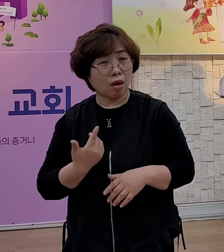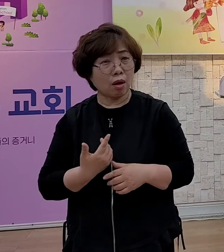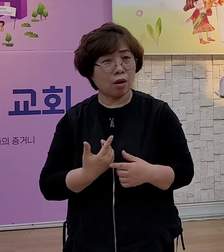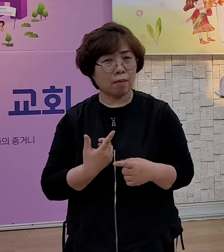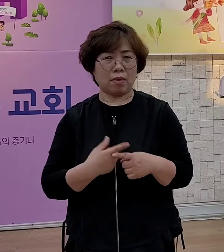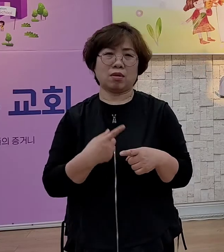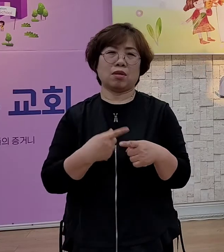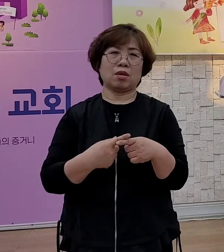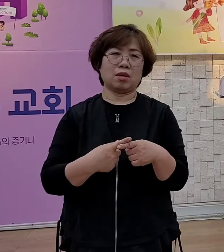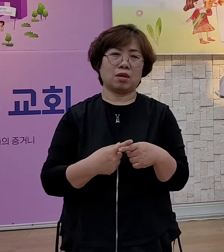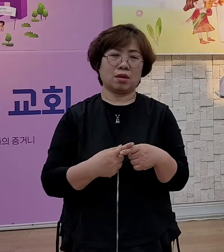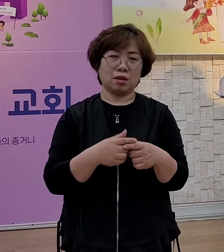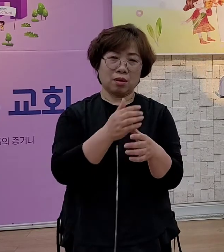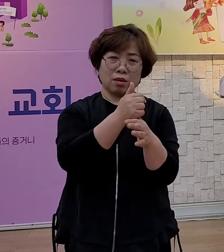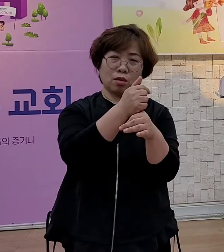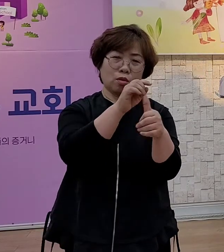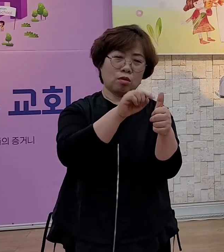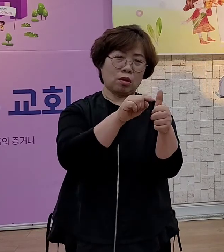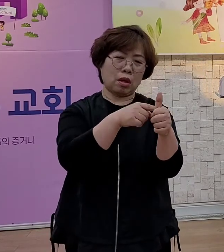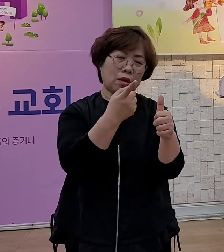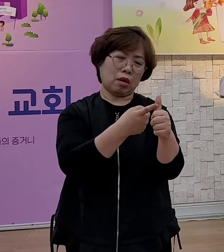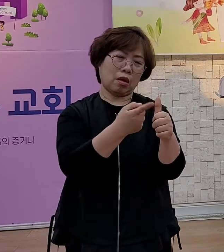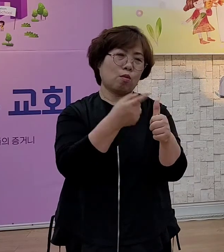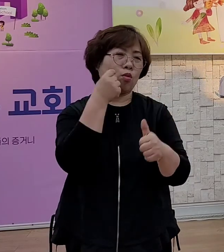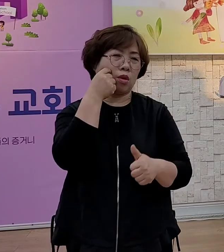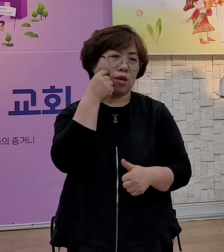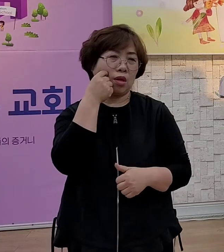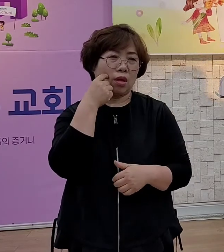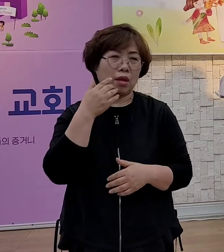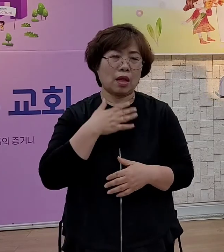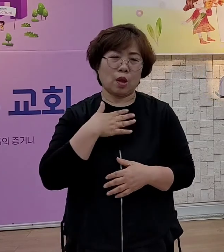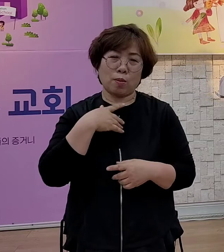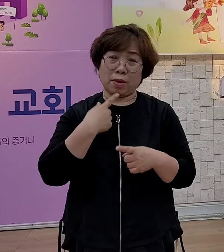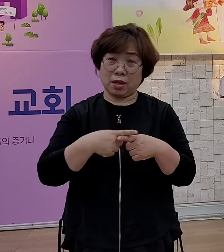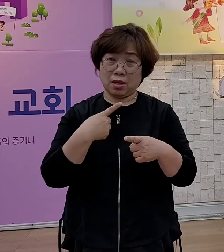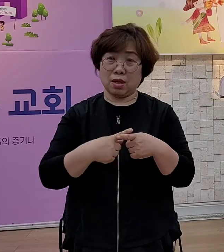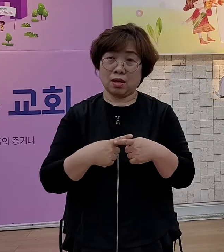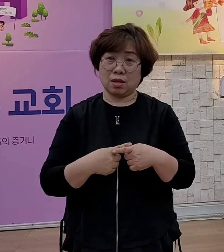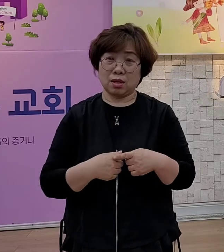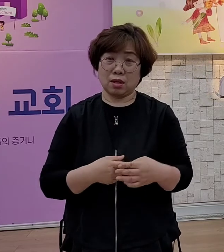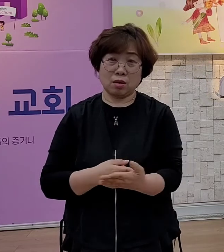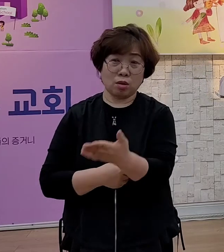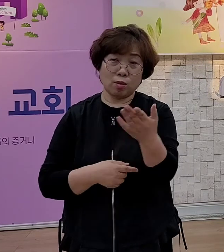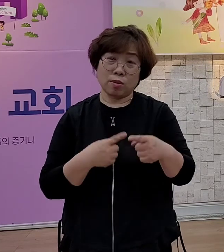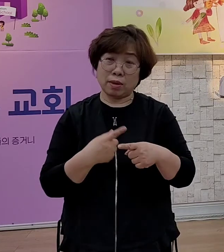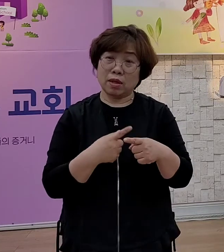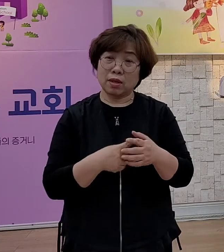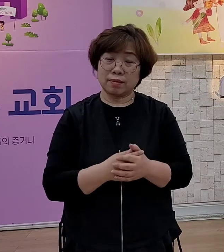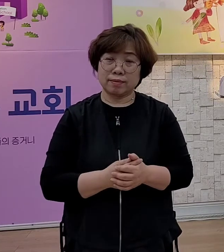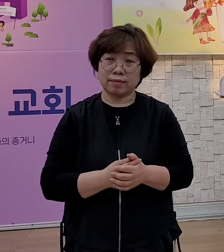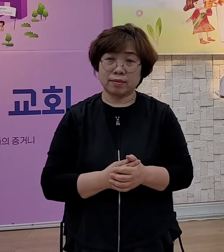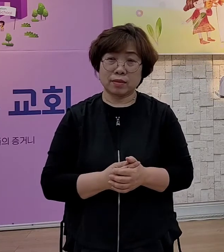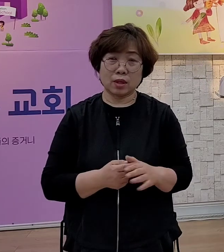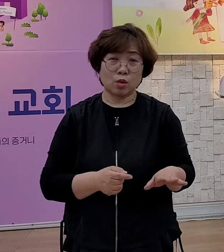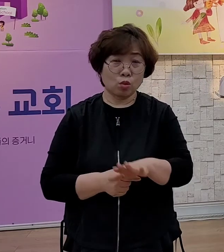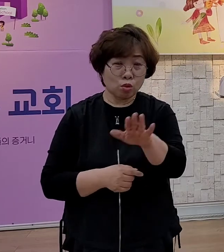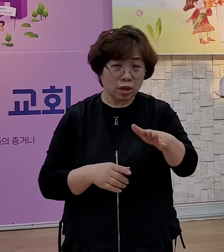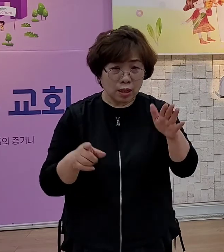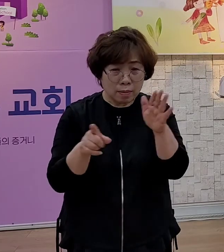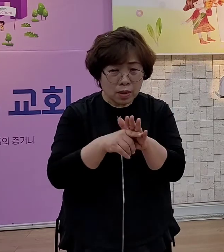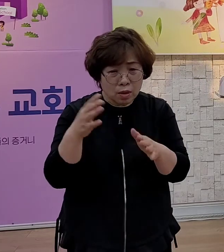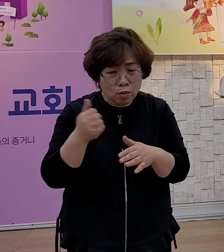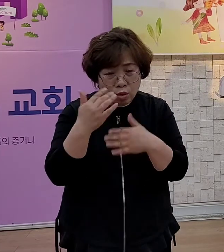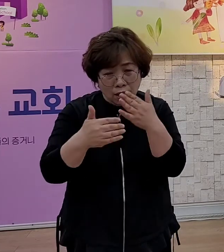이게 요나 욕할 게 아니라는 거죠. 우리도 마찬가지다. 어쩔 때요, 우리가 믿음으로 하나님의 역사를